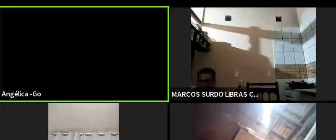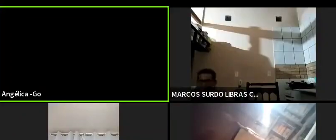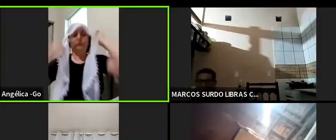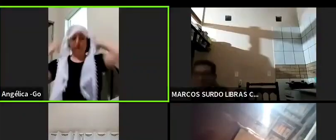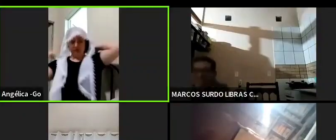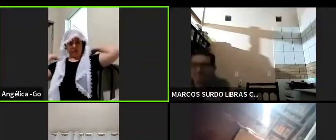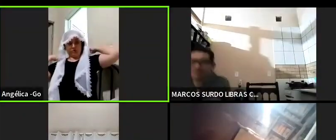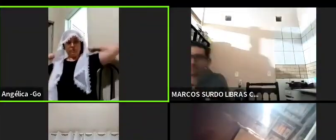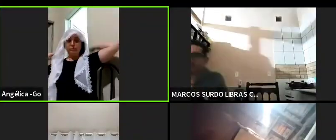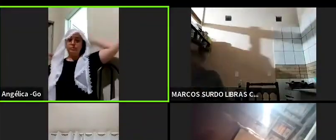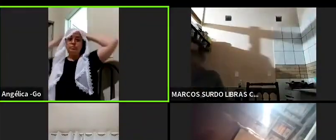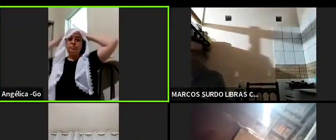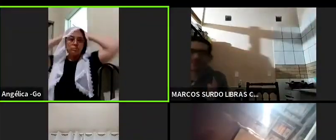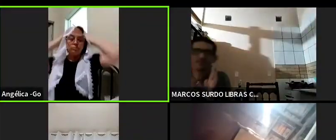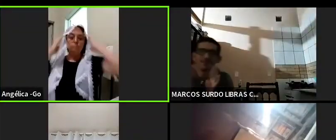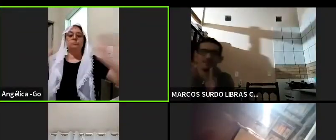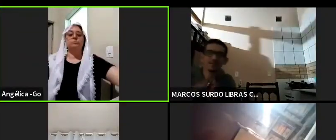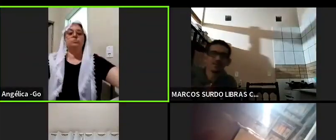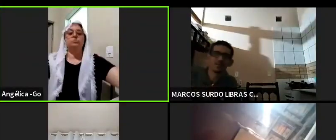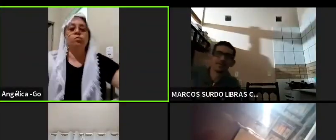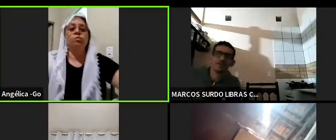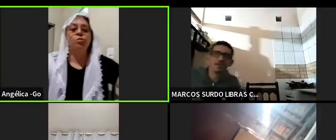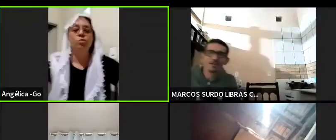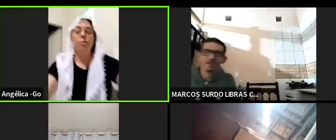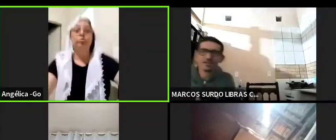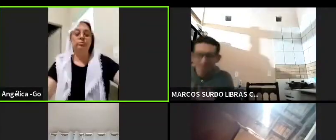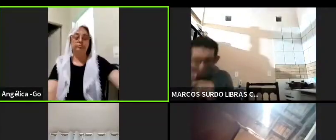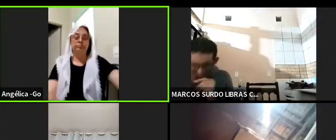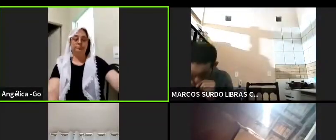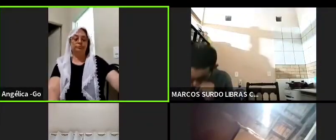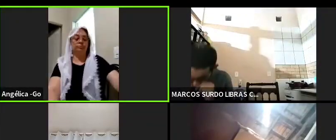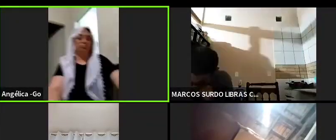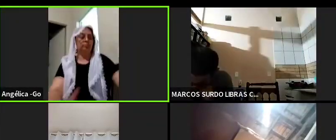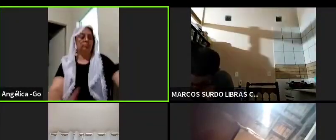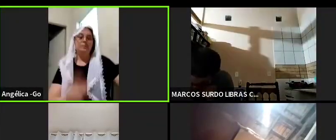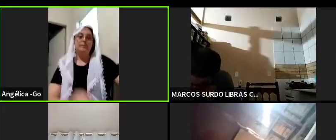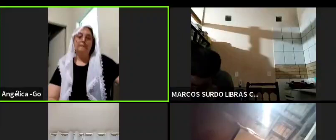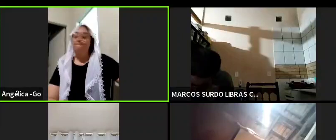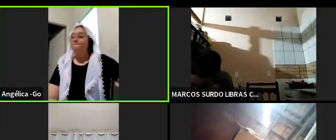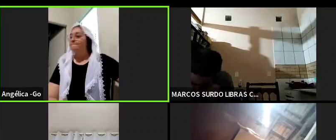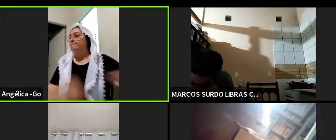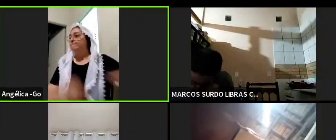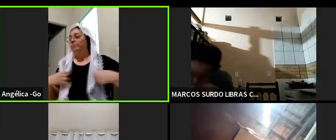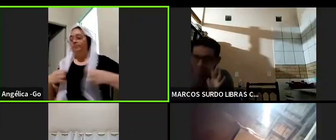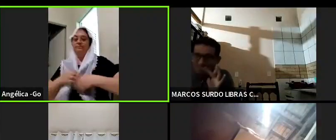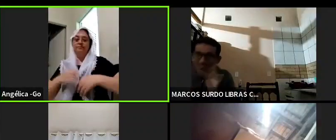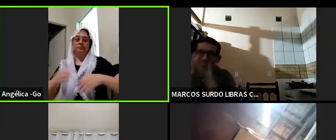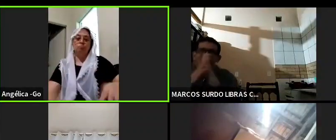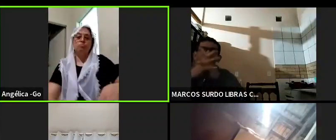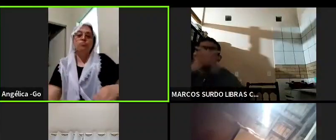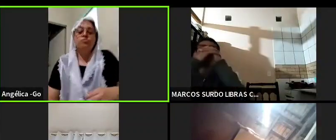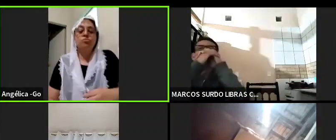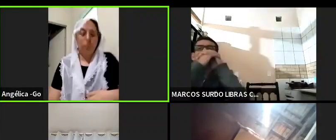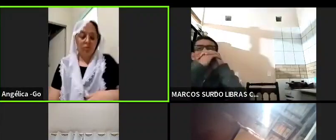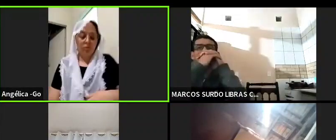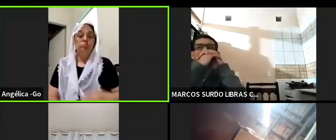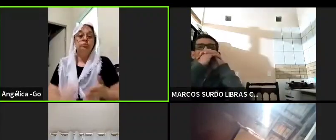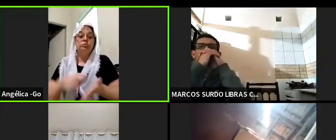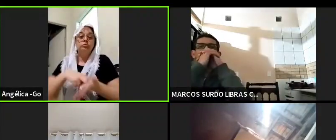Deus. Glória a Deus. E veremos Deus Santo nos visitar Deus, nessa oração.